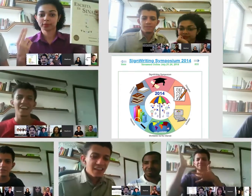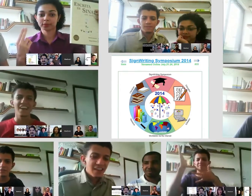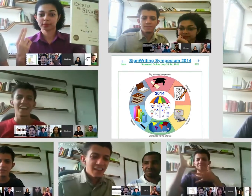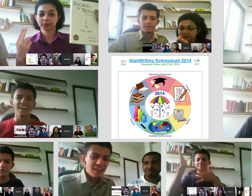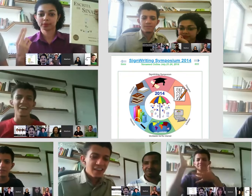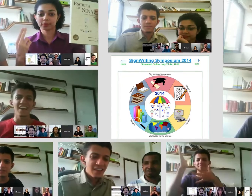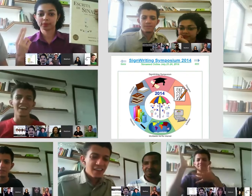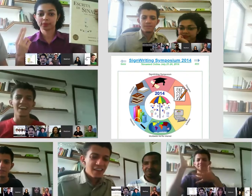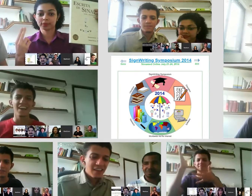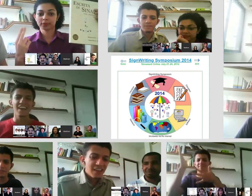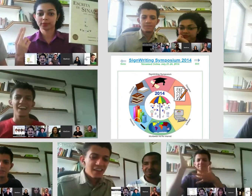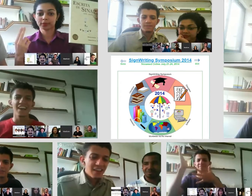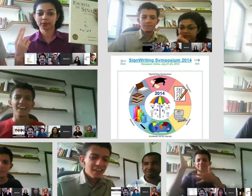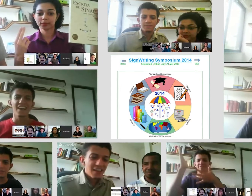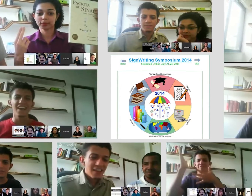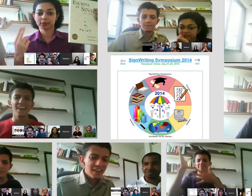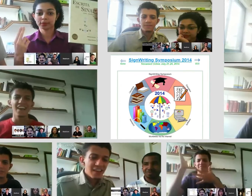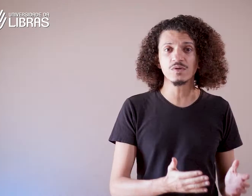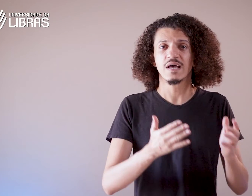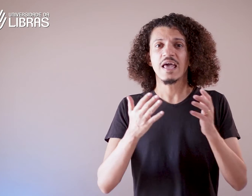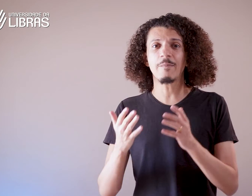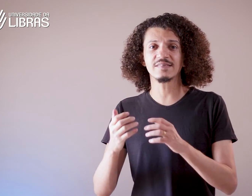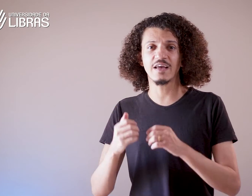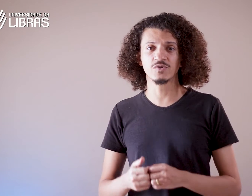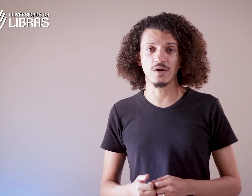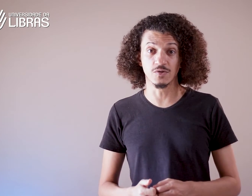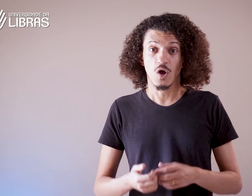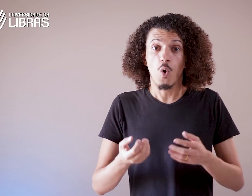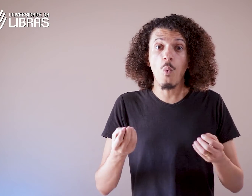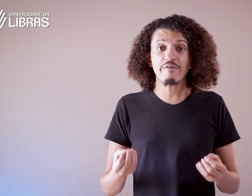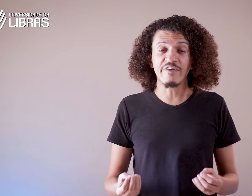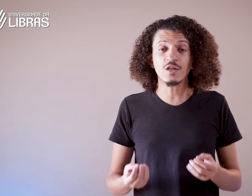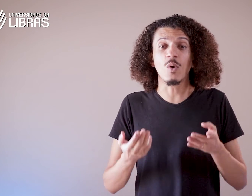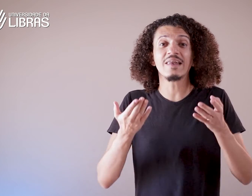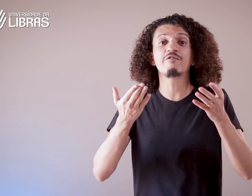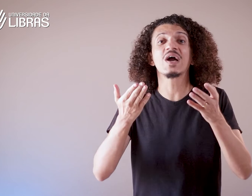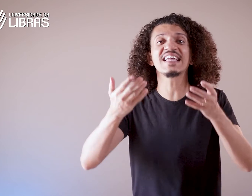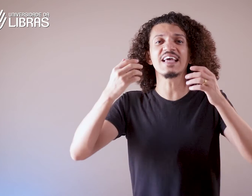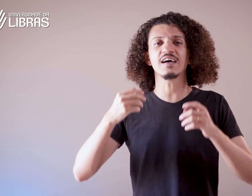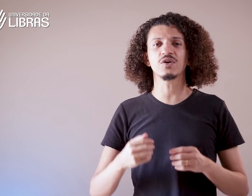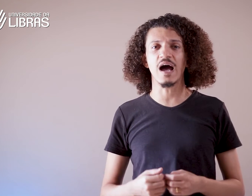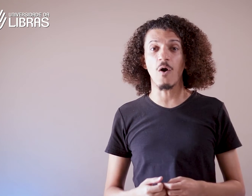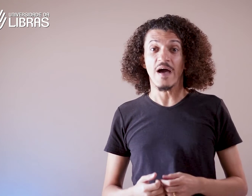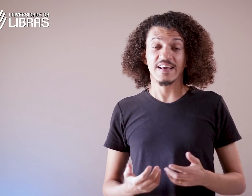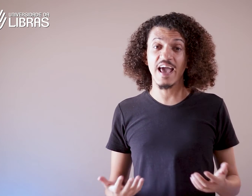Signwriting Symposium, junto com alunos e parceiros nossos. Um evento a nível internacional que